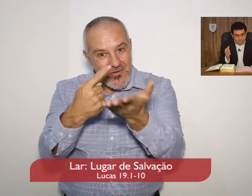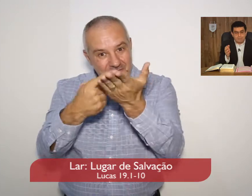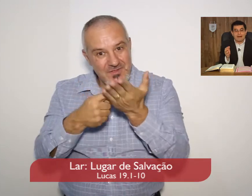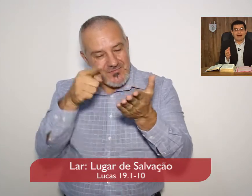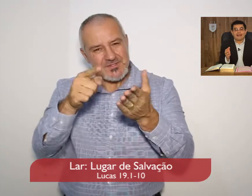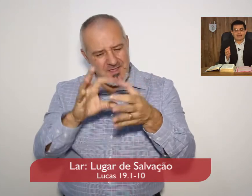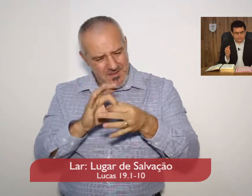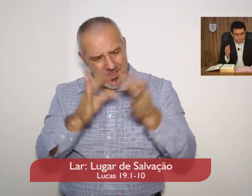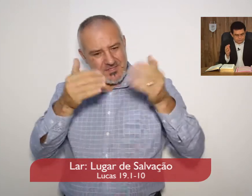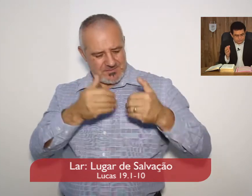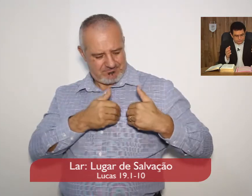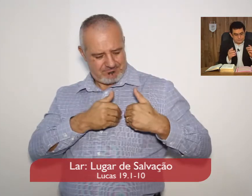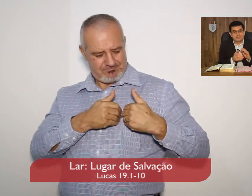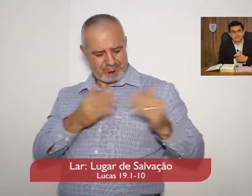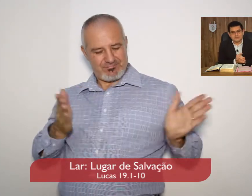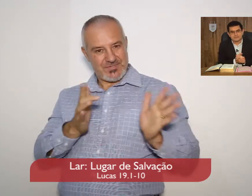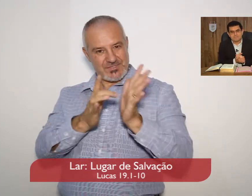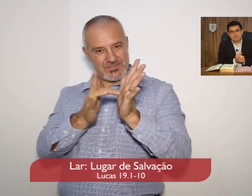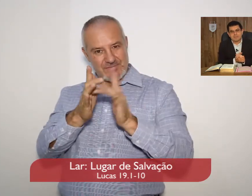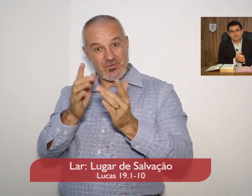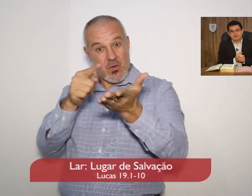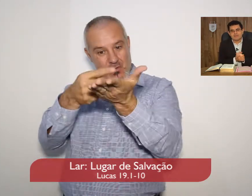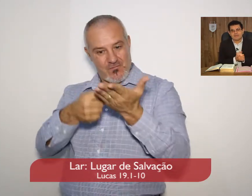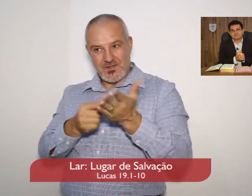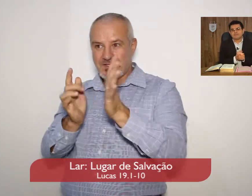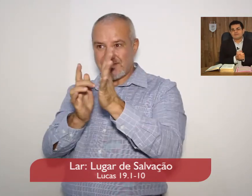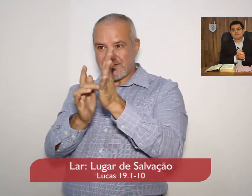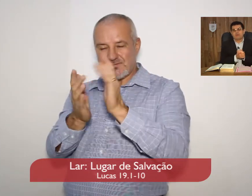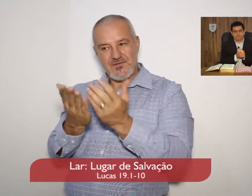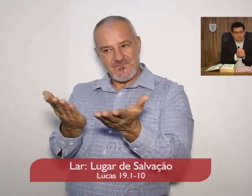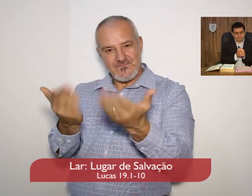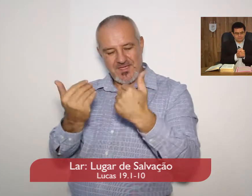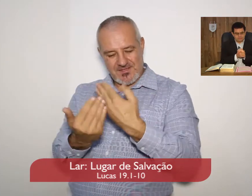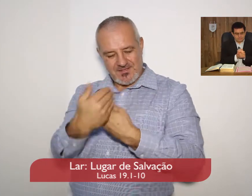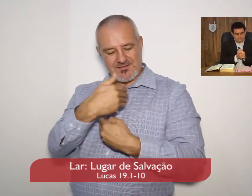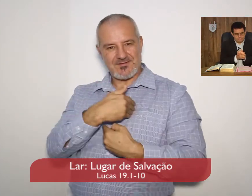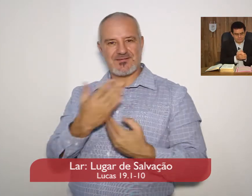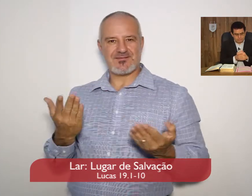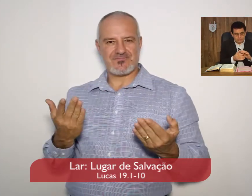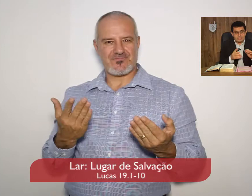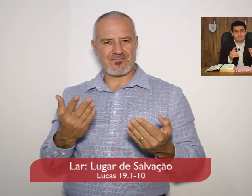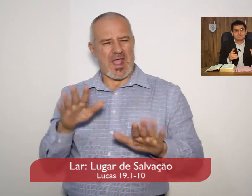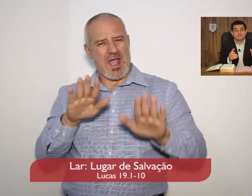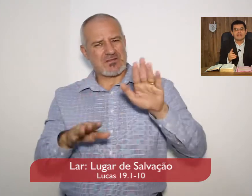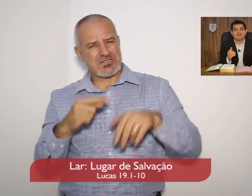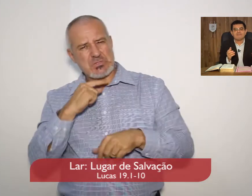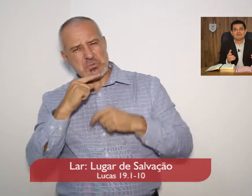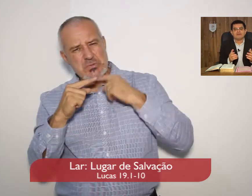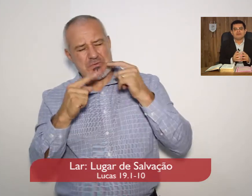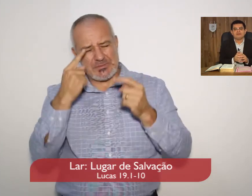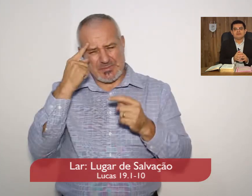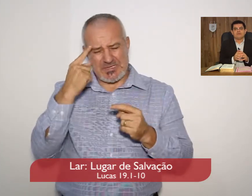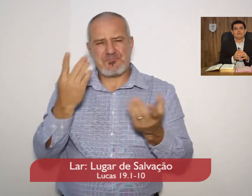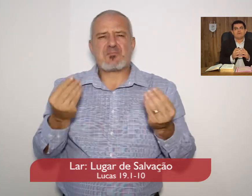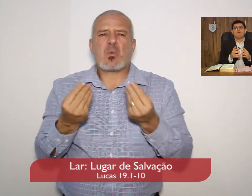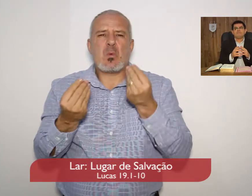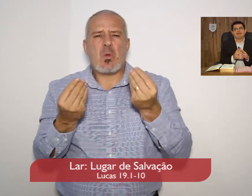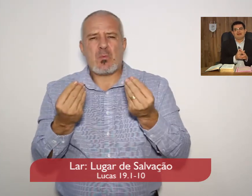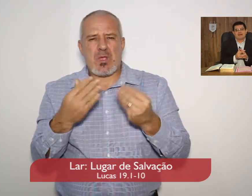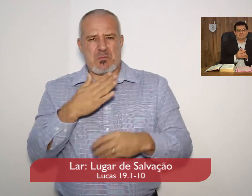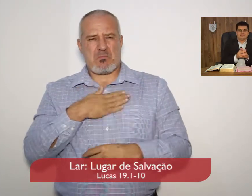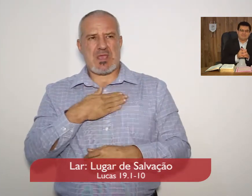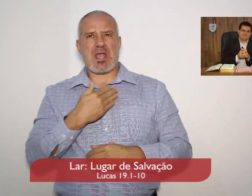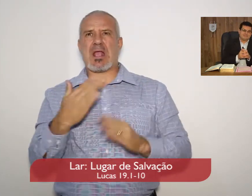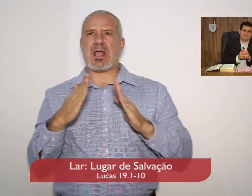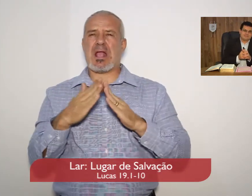coração para Jesus Cristo. Talvez você pergunte: mas o que isso tem a ver com a